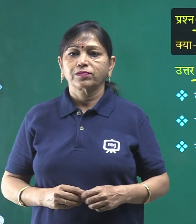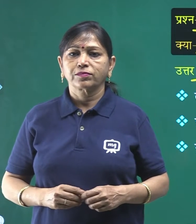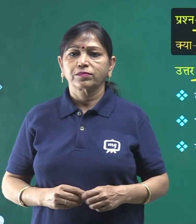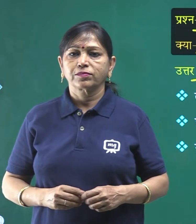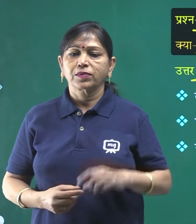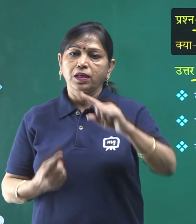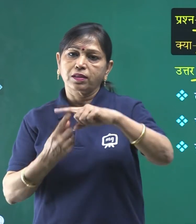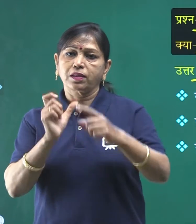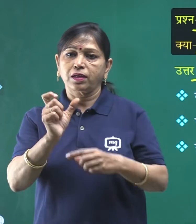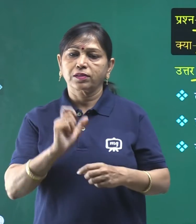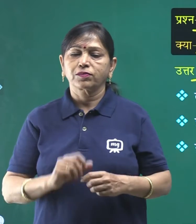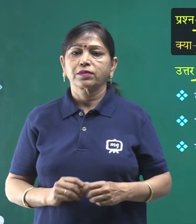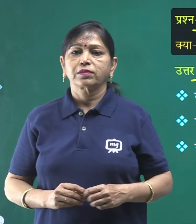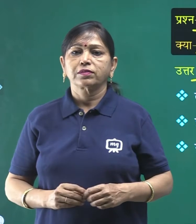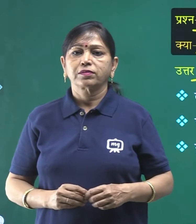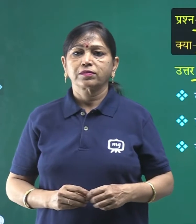तारत्व,